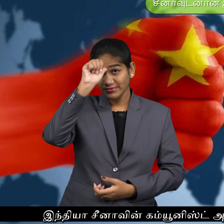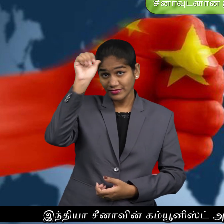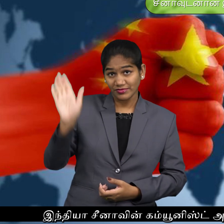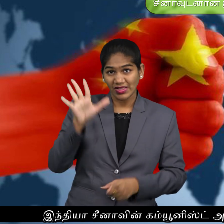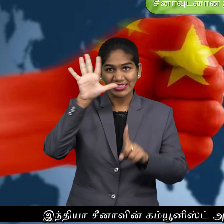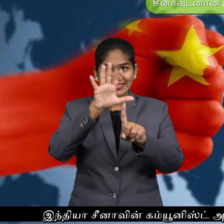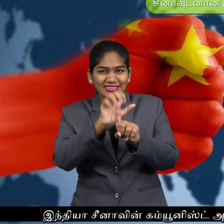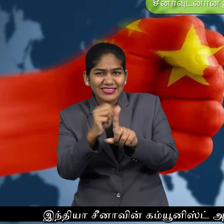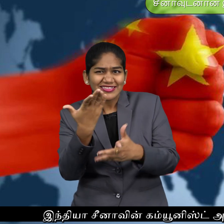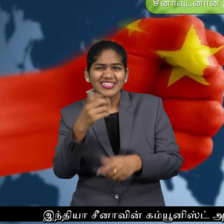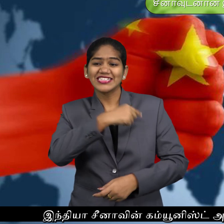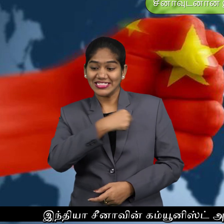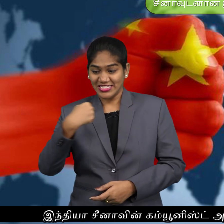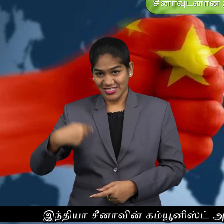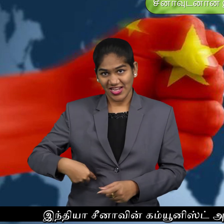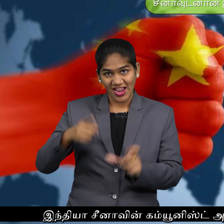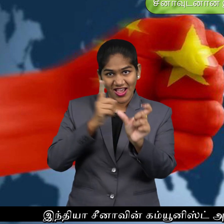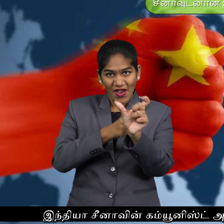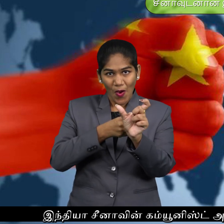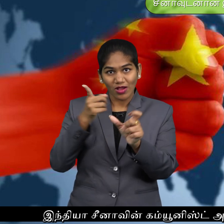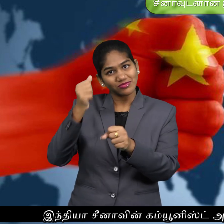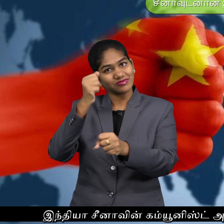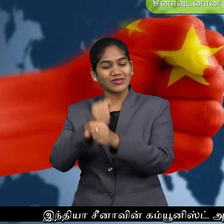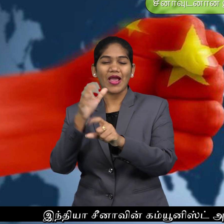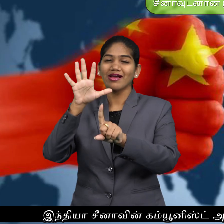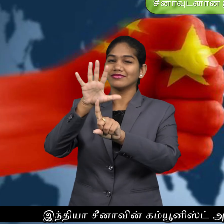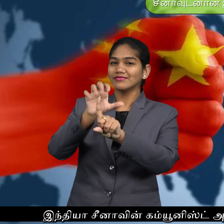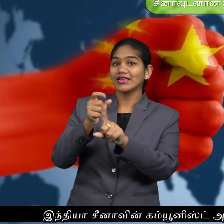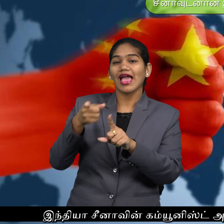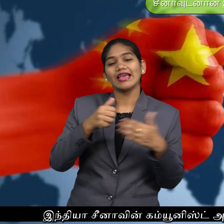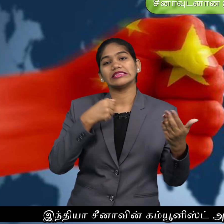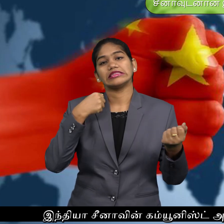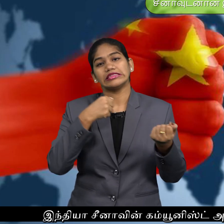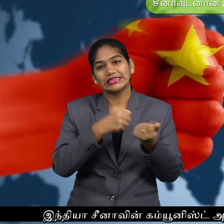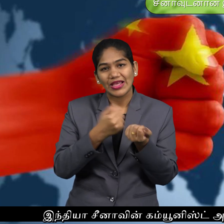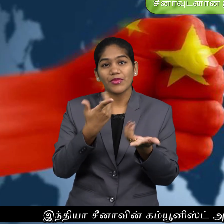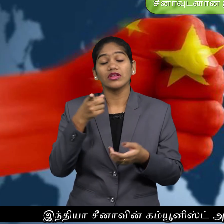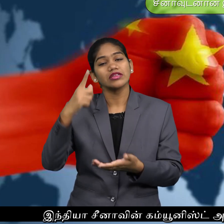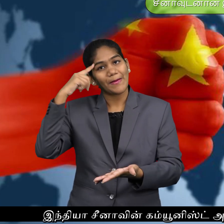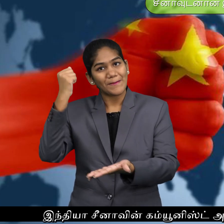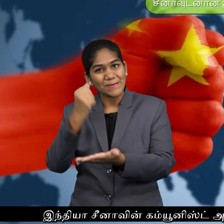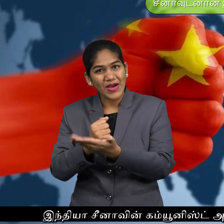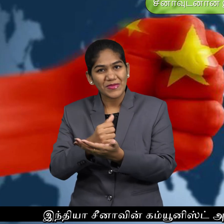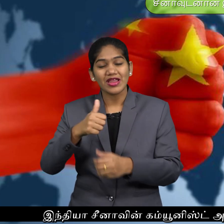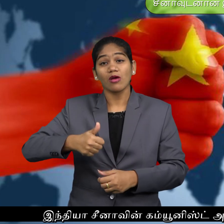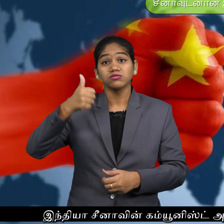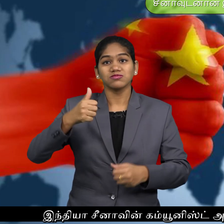இந்தியா சீனாவின் கம்யூனிஸ்ட் அரசாங்கத்தை அங்கீகரித்ததோடு ஐ.நா.